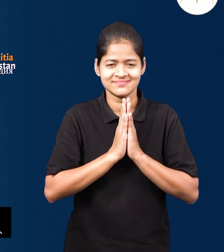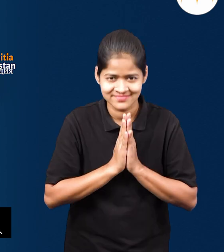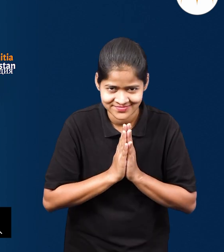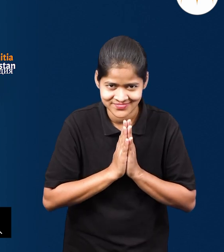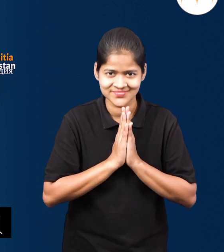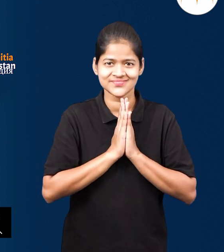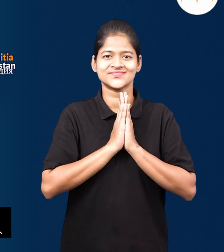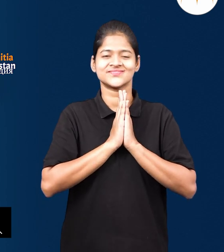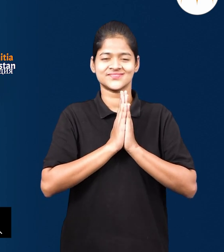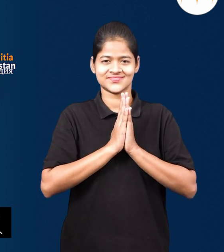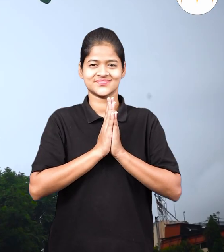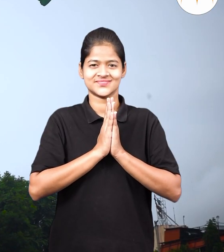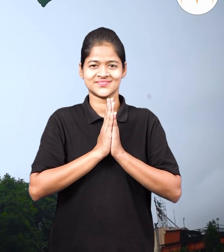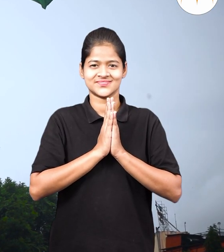सुमधुरभाषिणी